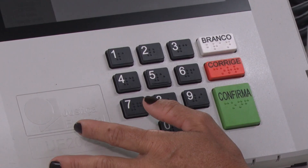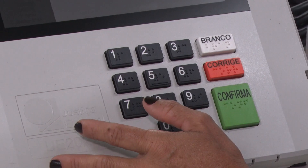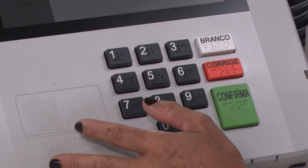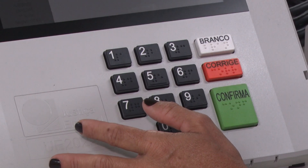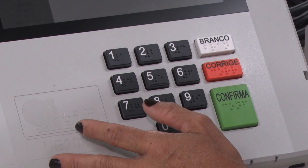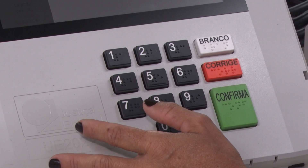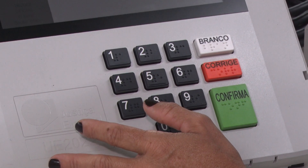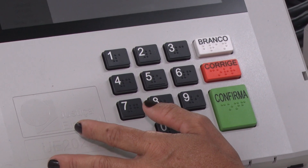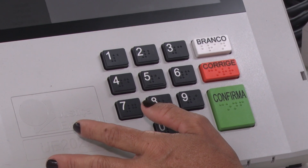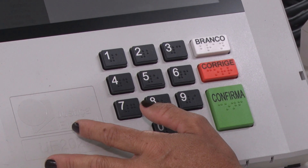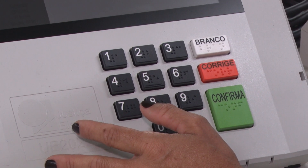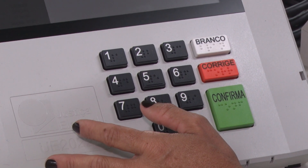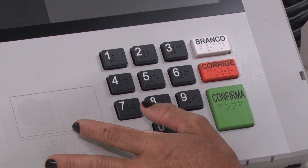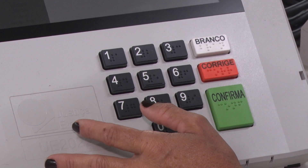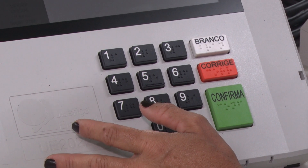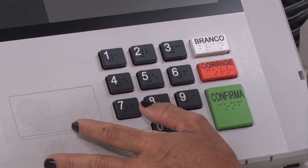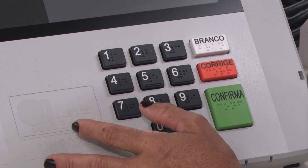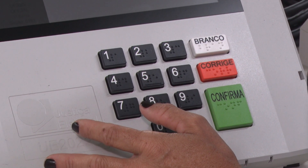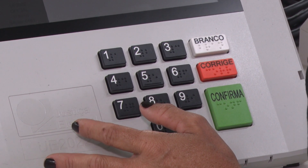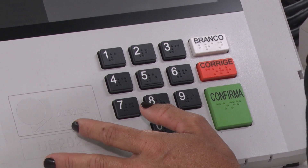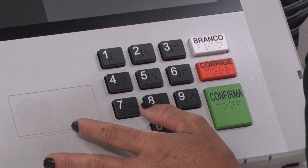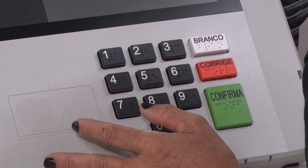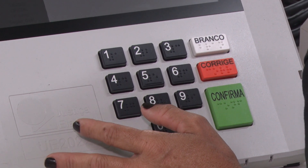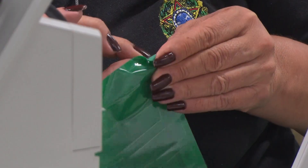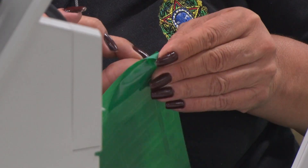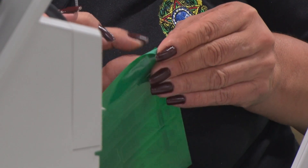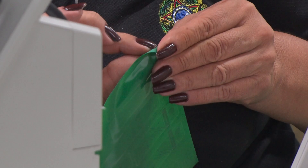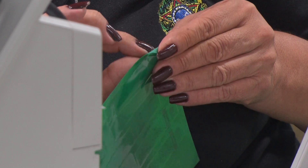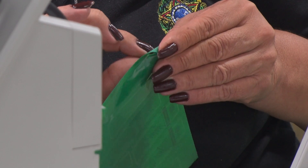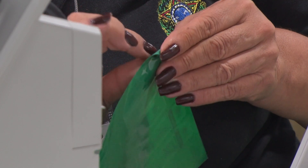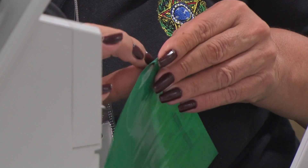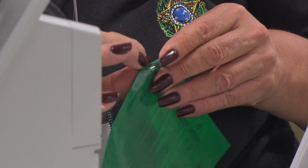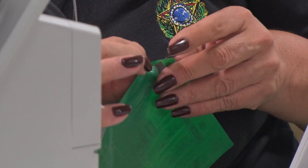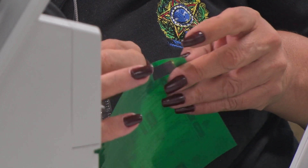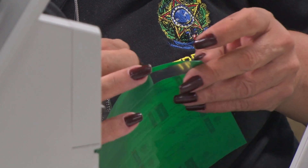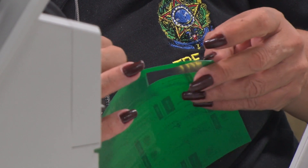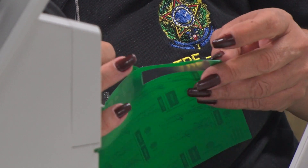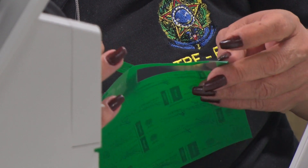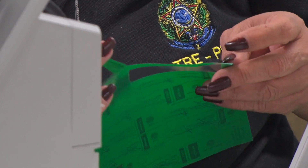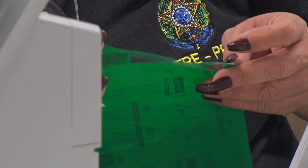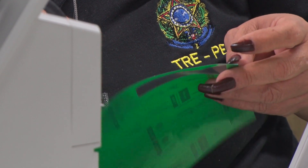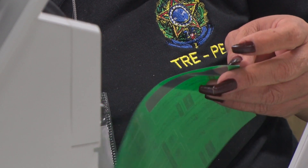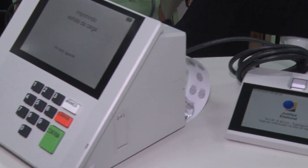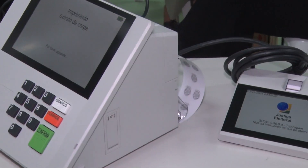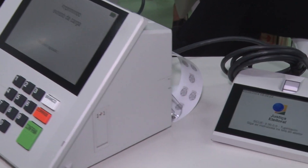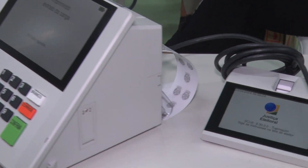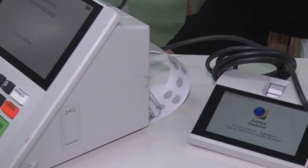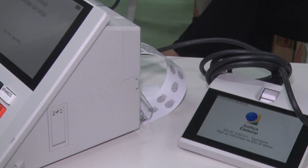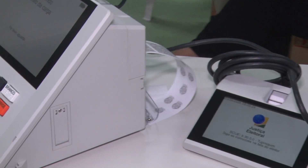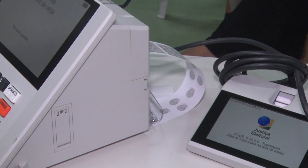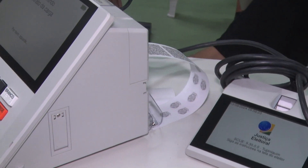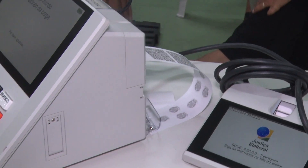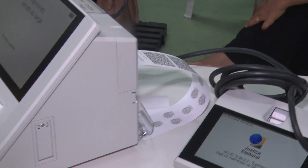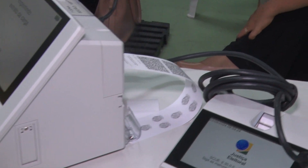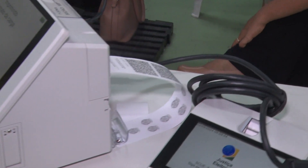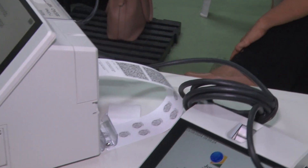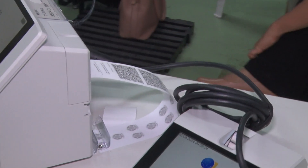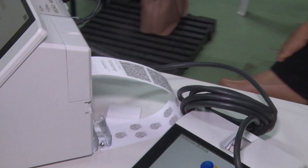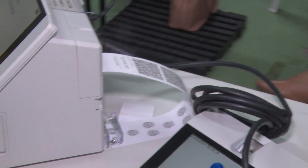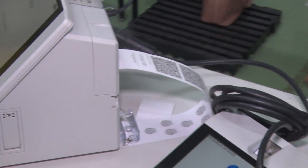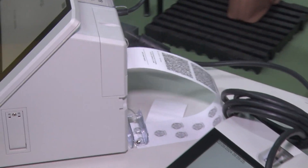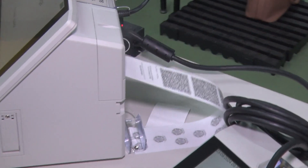softwares criptografados e ainda assim elas são lacradas com lacres de segurança feitos pela Casa da Moeda. Além de toda